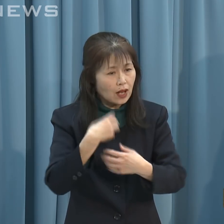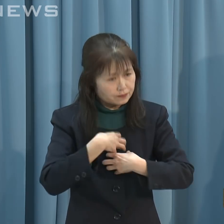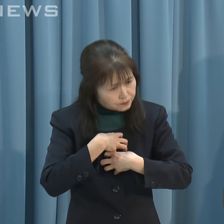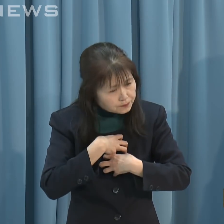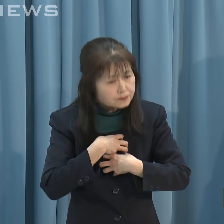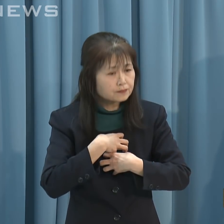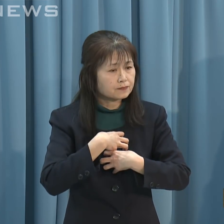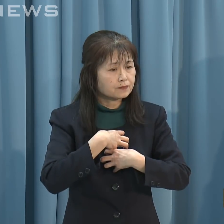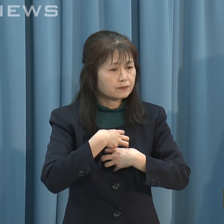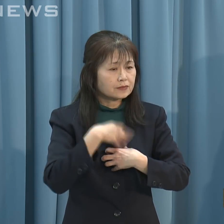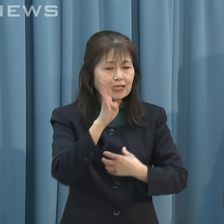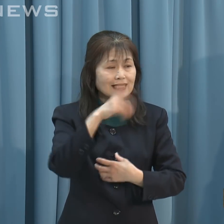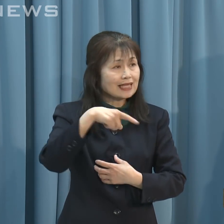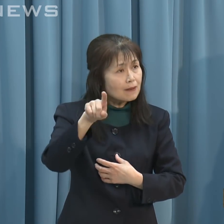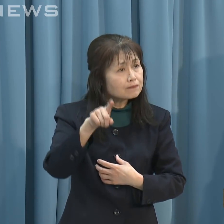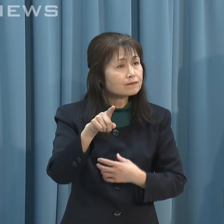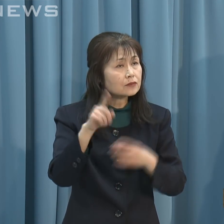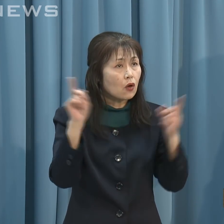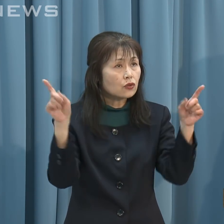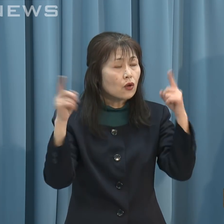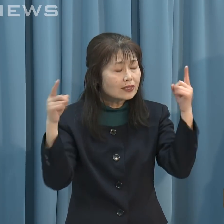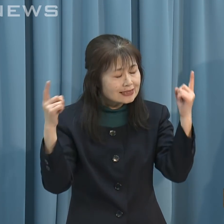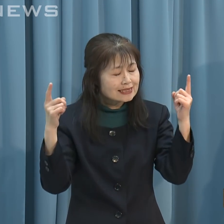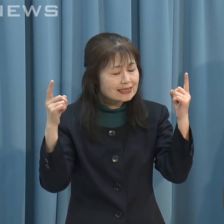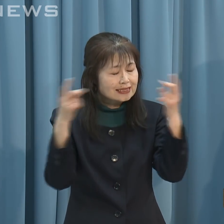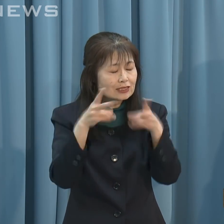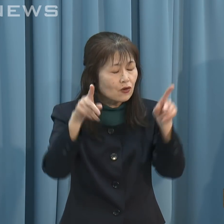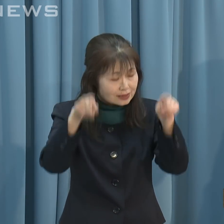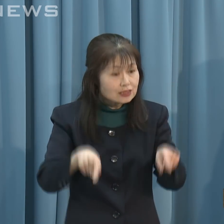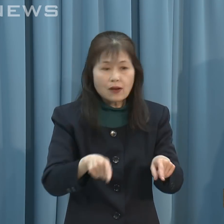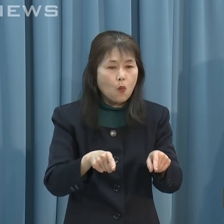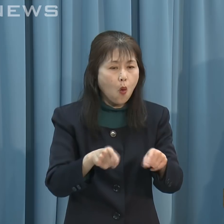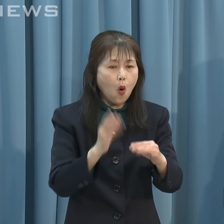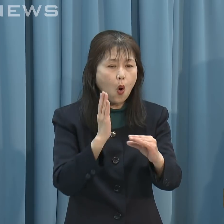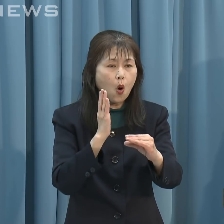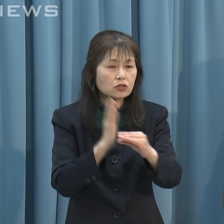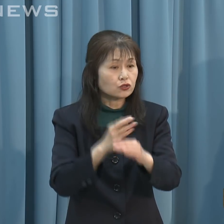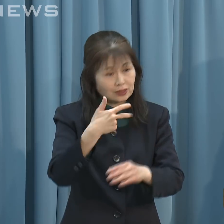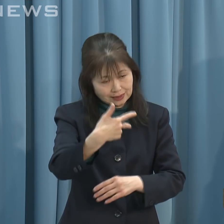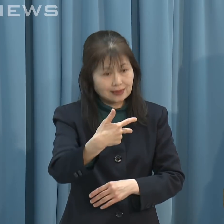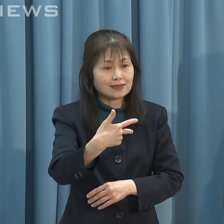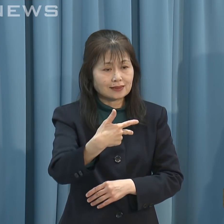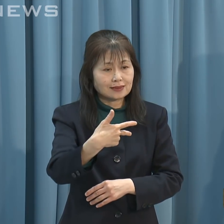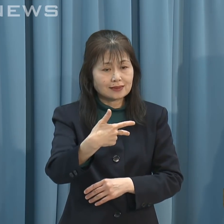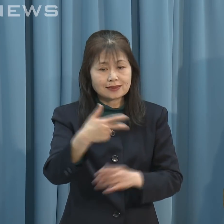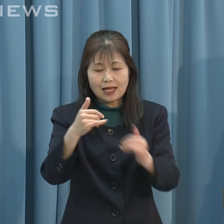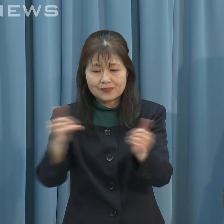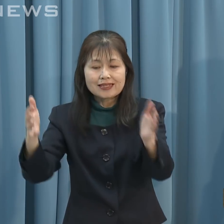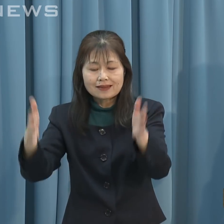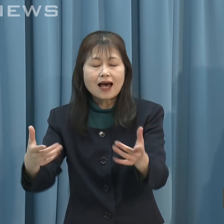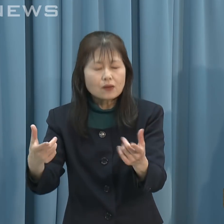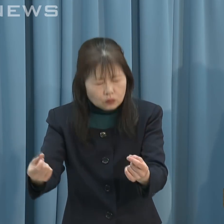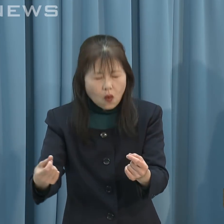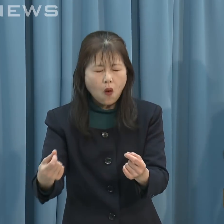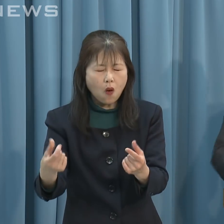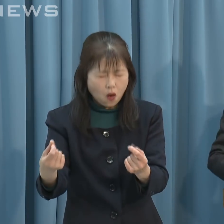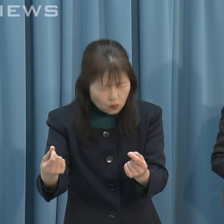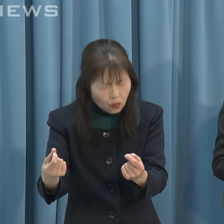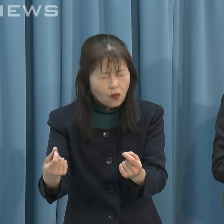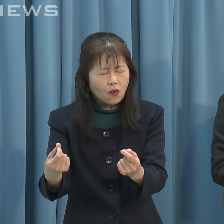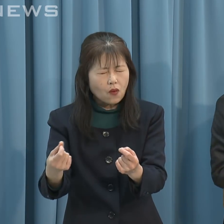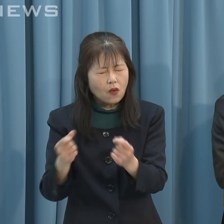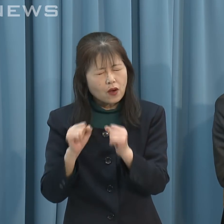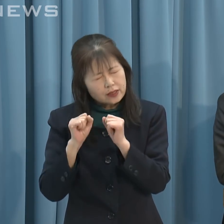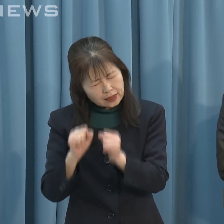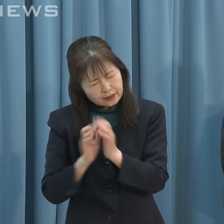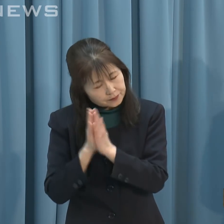ントは大体今中止をしています。で民間もそれに合わせてやっていただきたいということを明